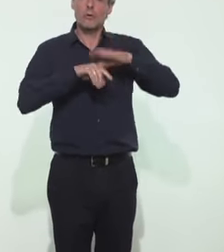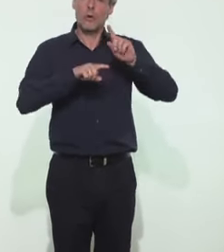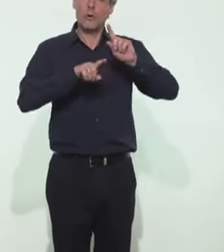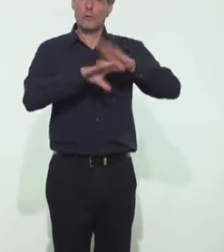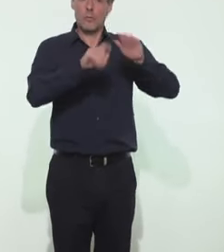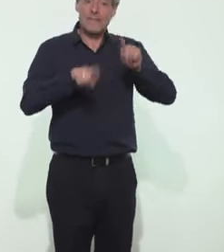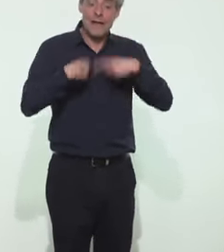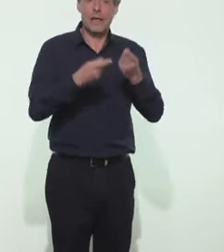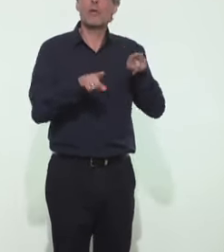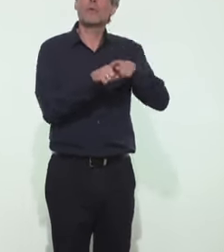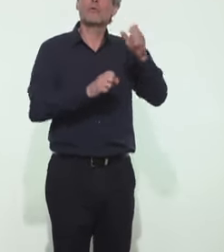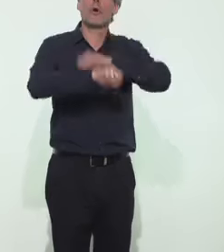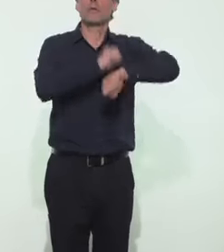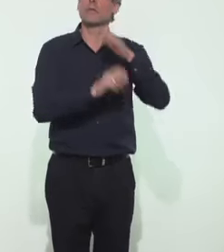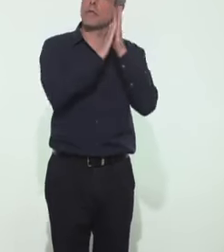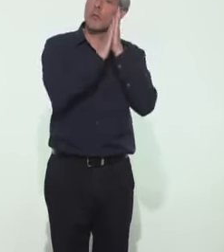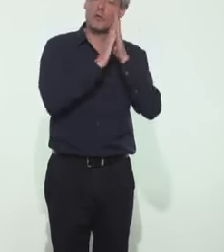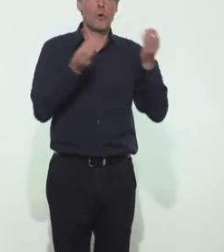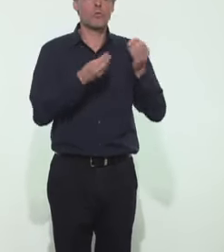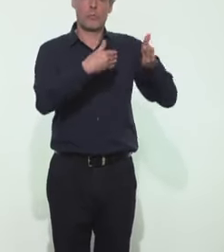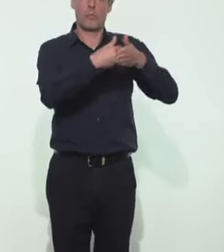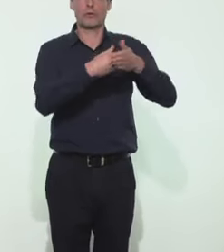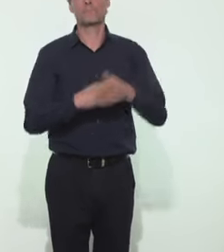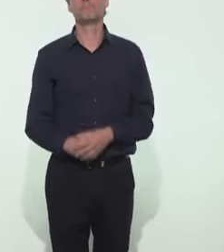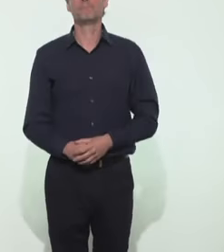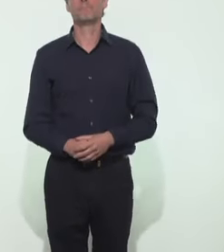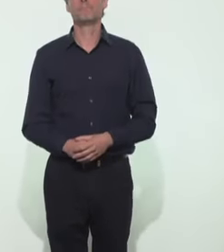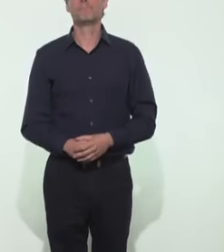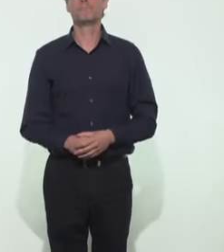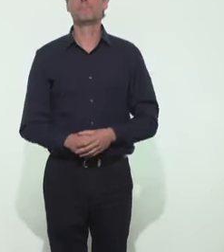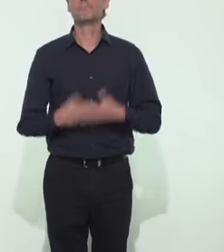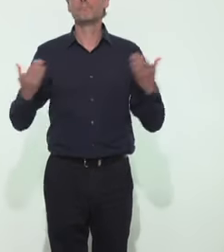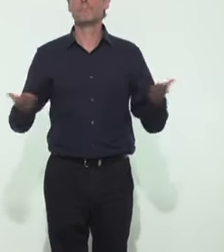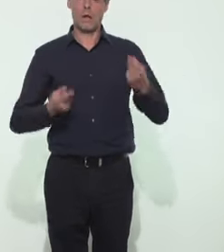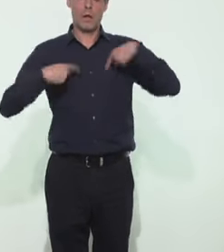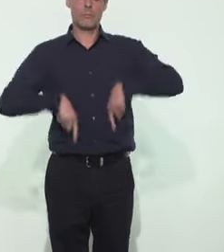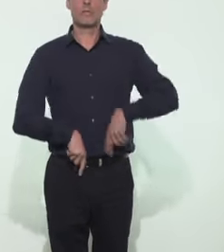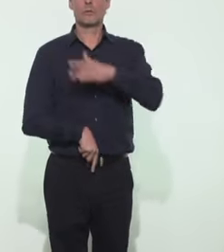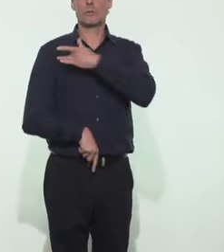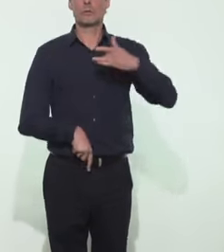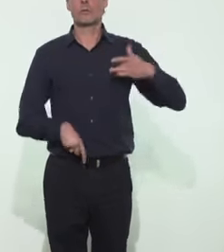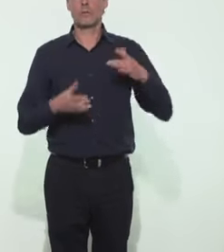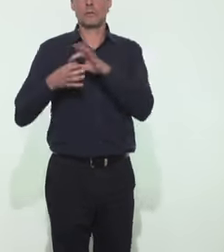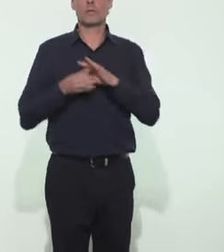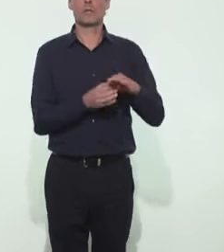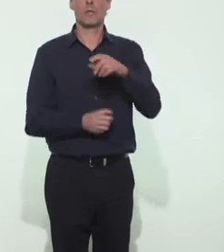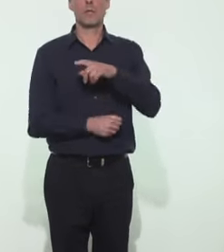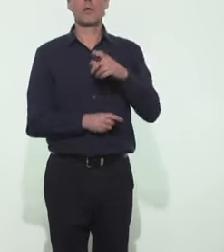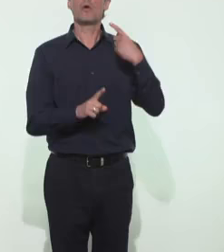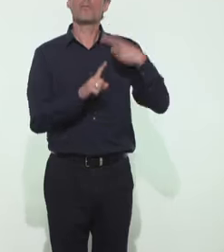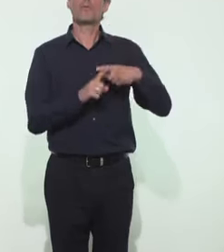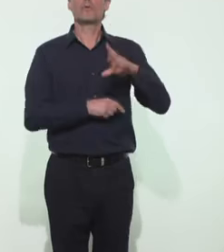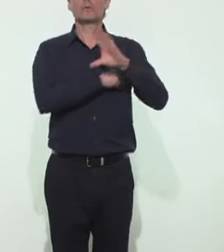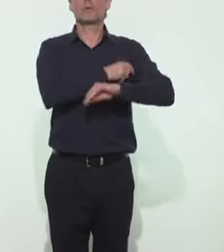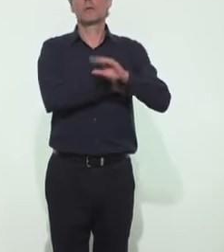être hébergés au plus près enfin le ministre des solidarités de la santé olivier ferrand et la secrétaire d'état